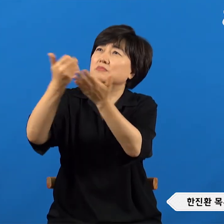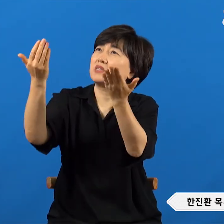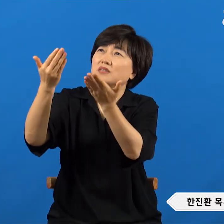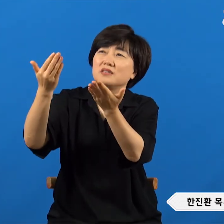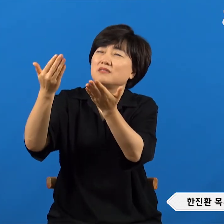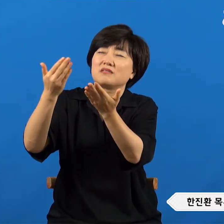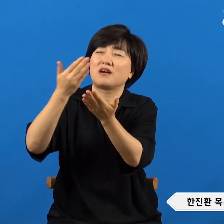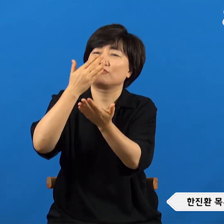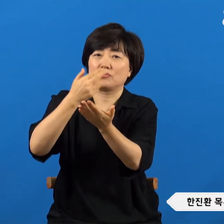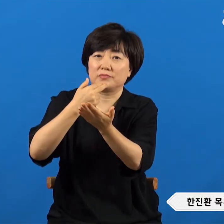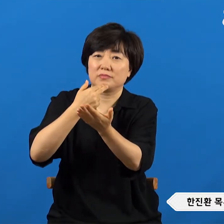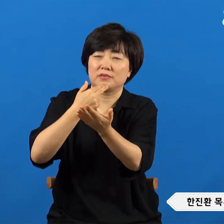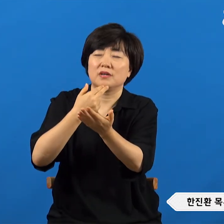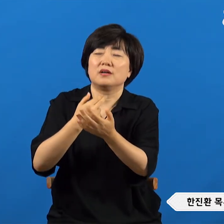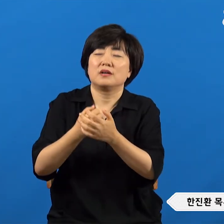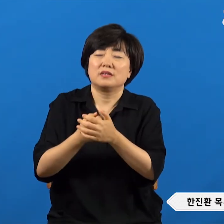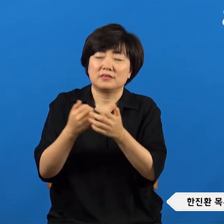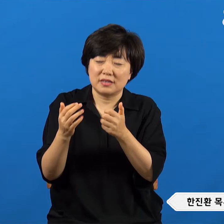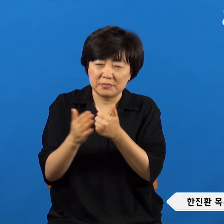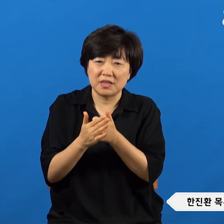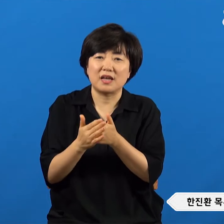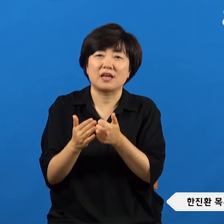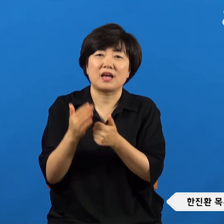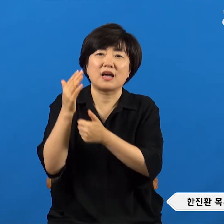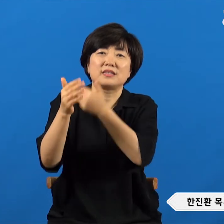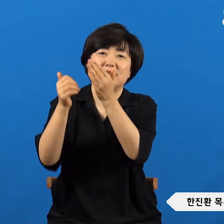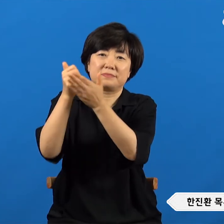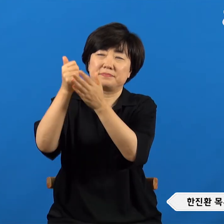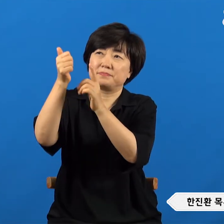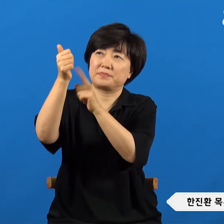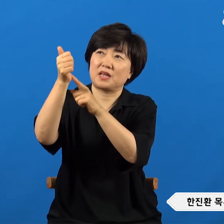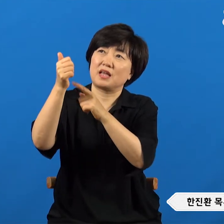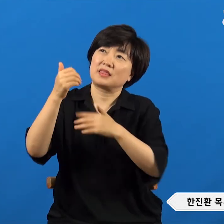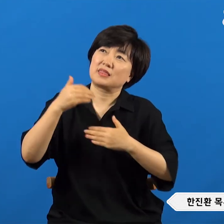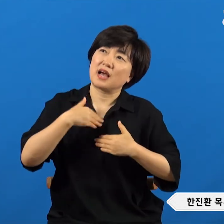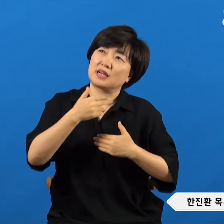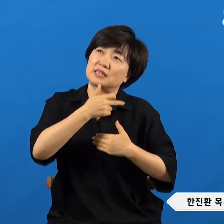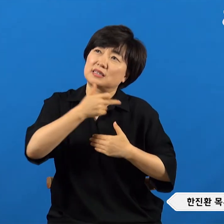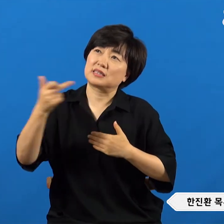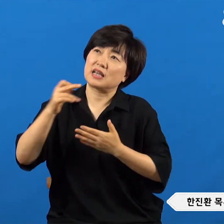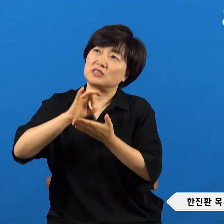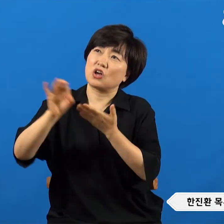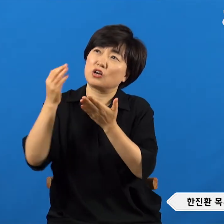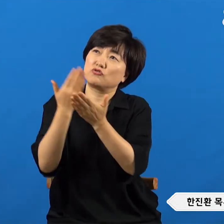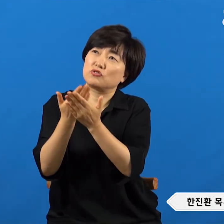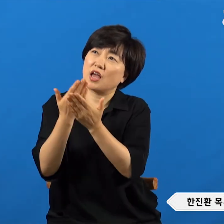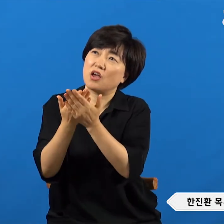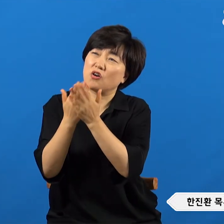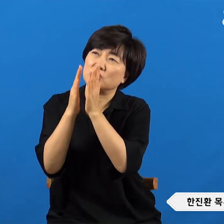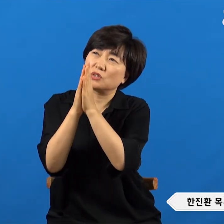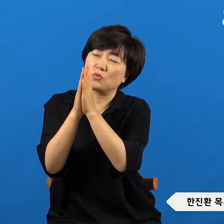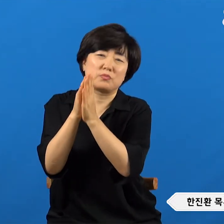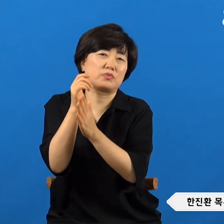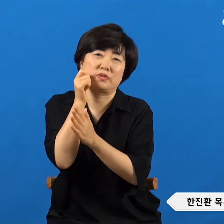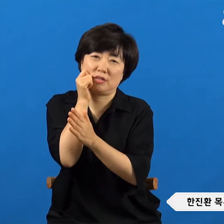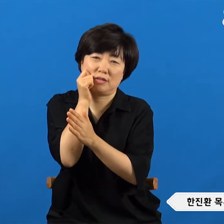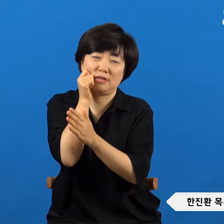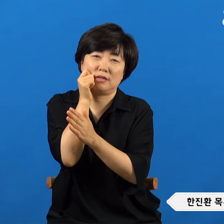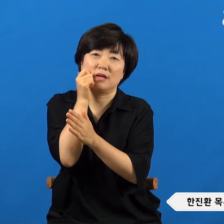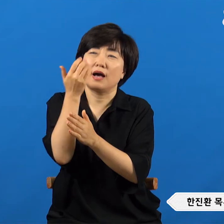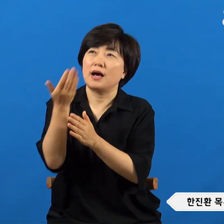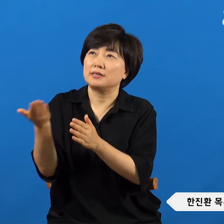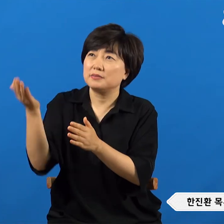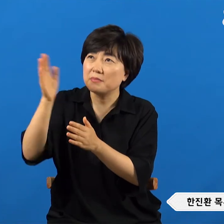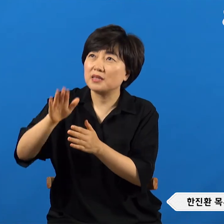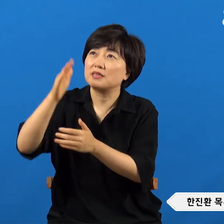없어요. 그래서 언감생신 하나님께 저를 크게 써주시도록 기도도 못합니다. 그렇지만